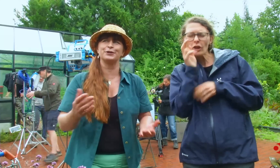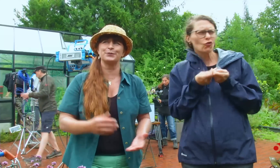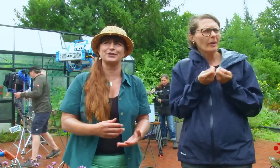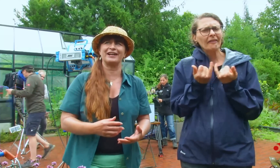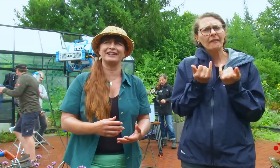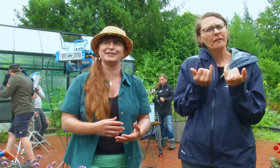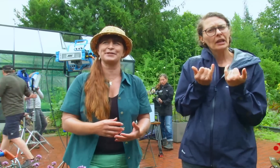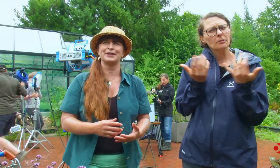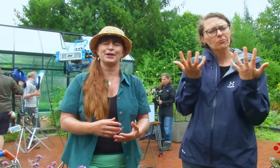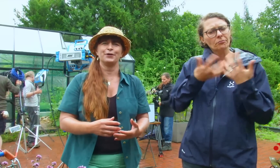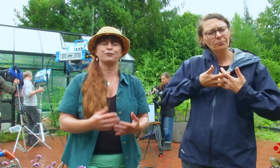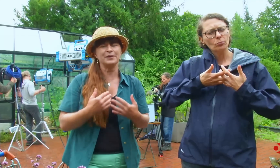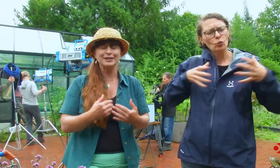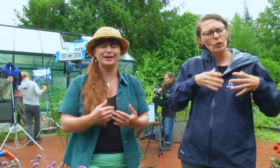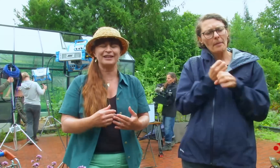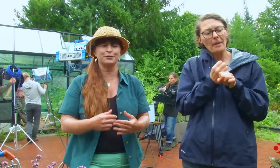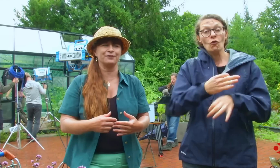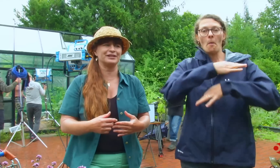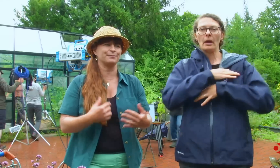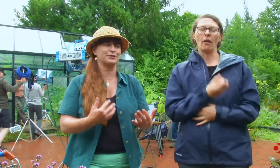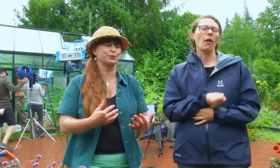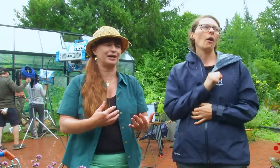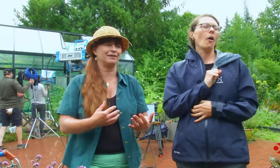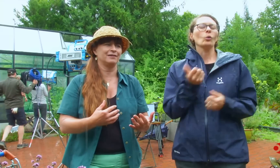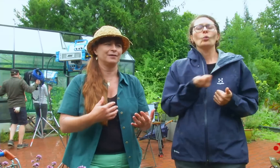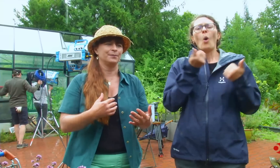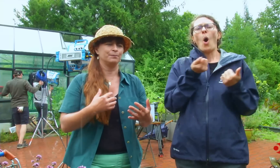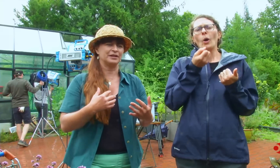ich muss sagen, es ist für mich eine Bereicherung gewesen, mal so nah mit der